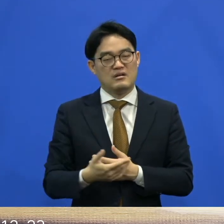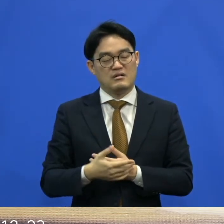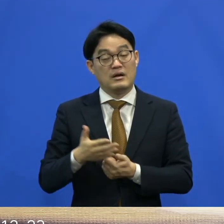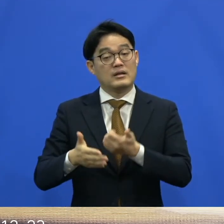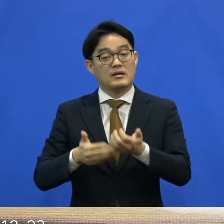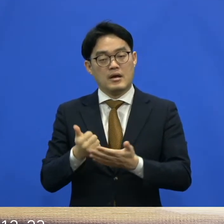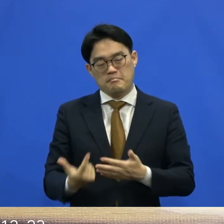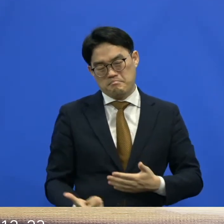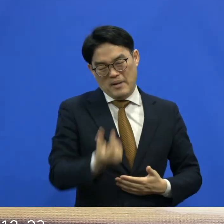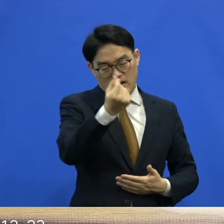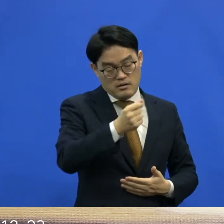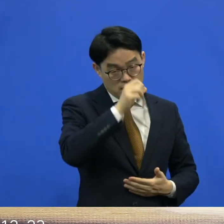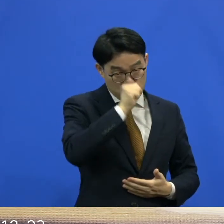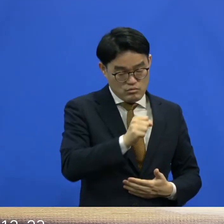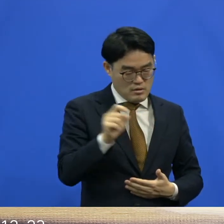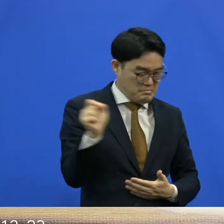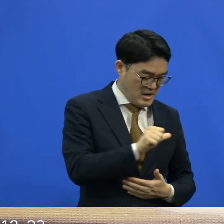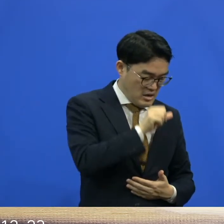정확해야 합니다.